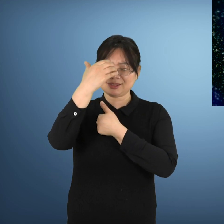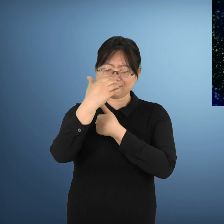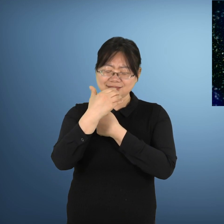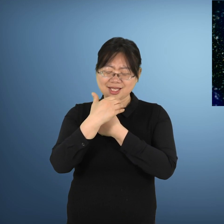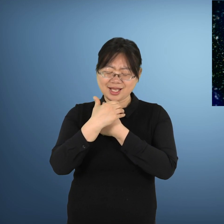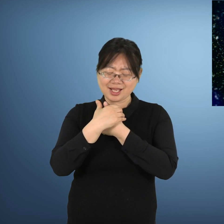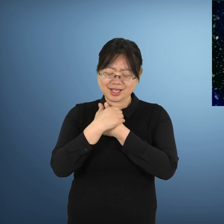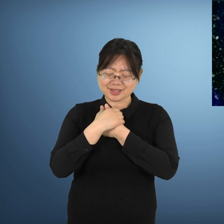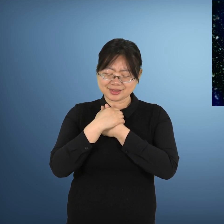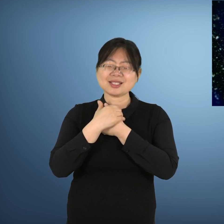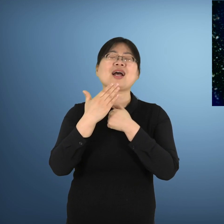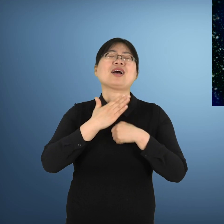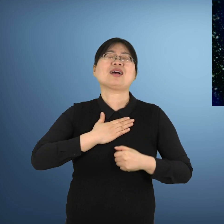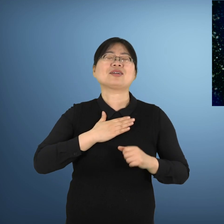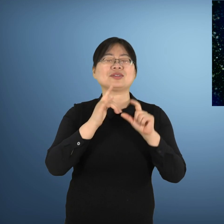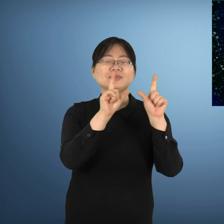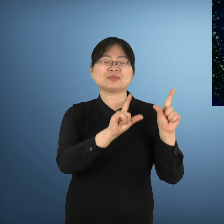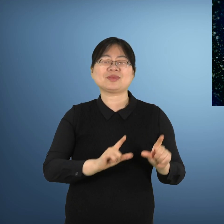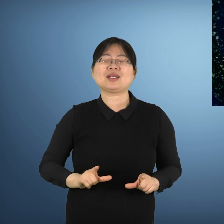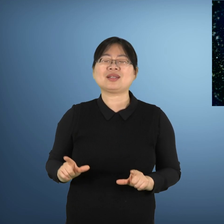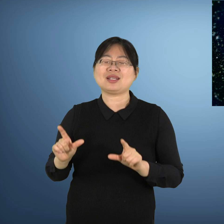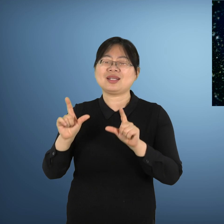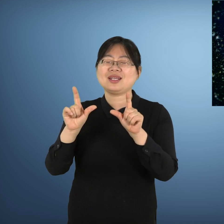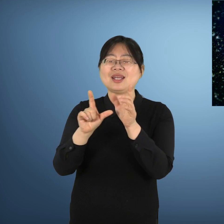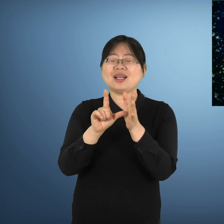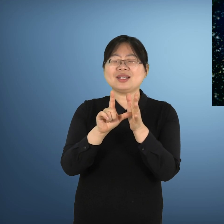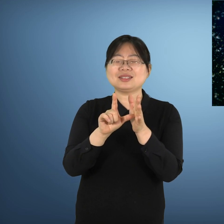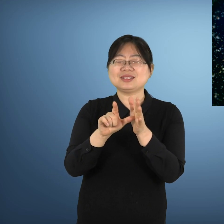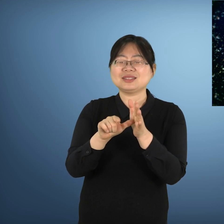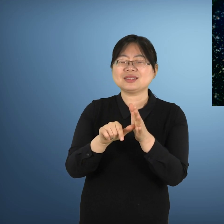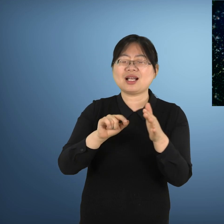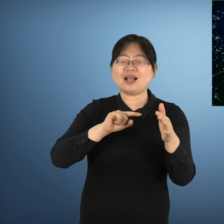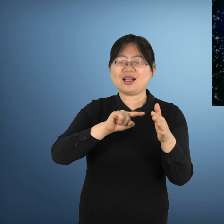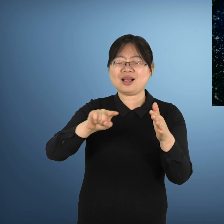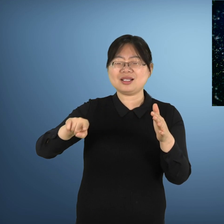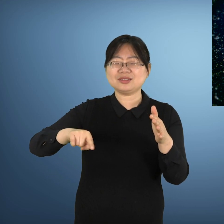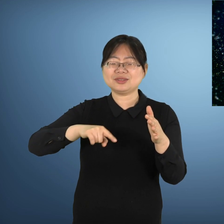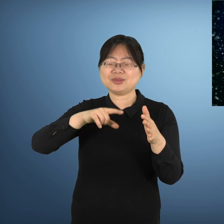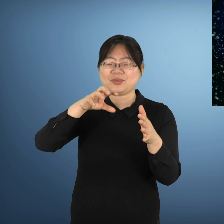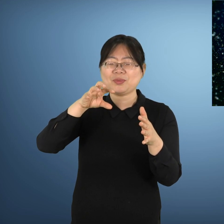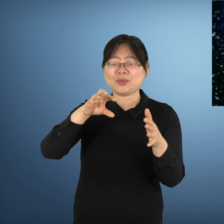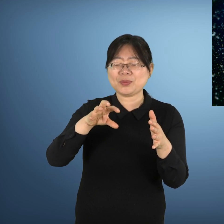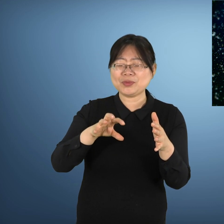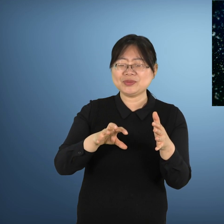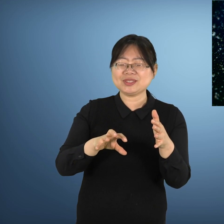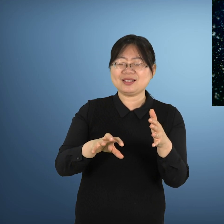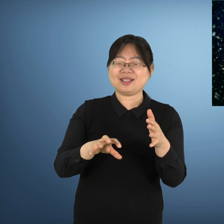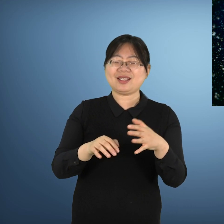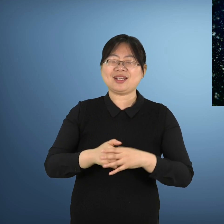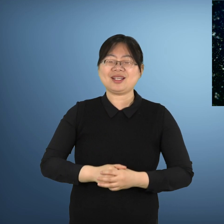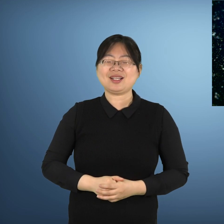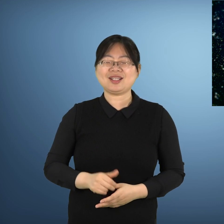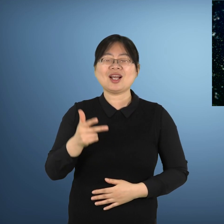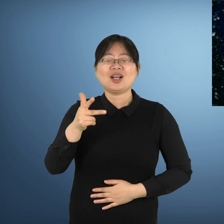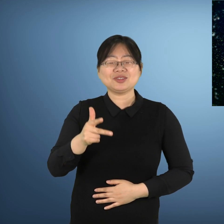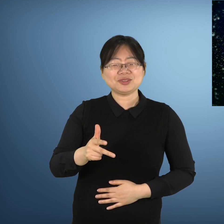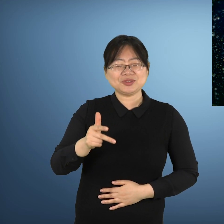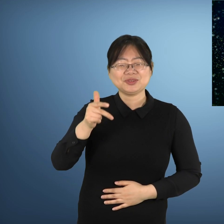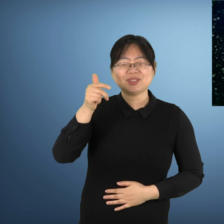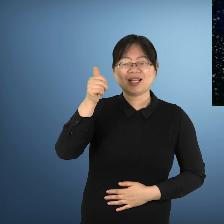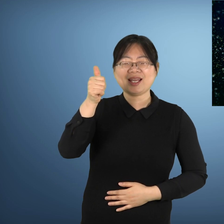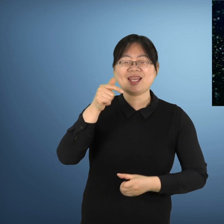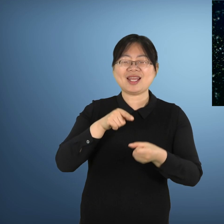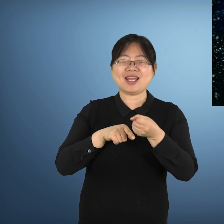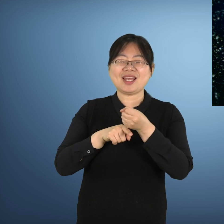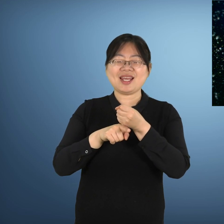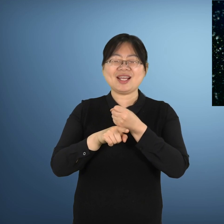주어진 내 삶의 시간 속에